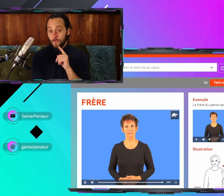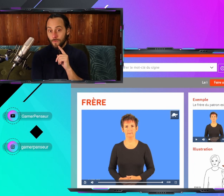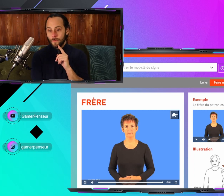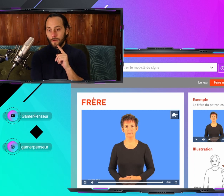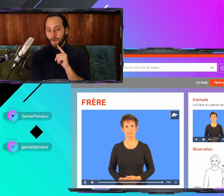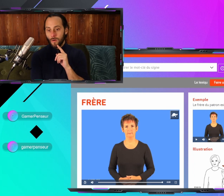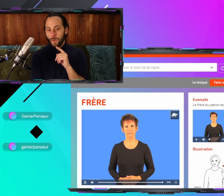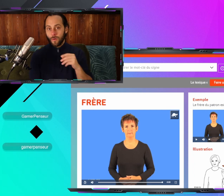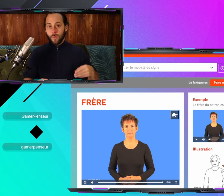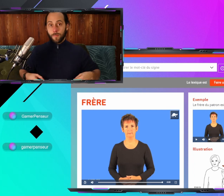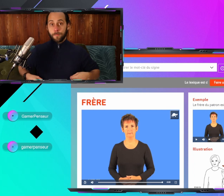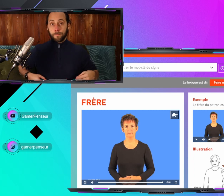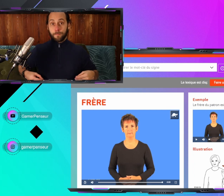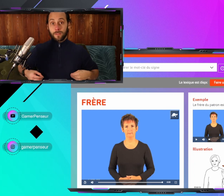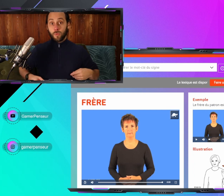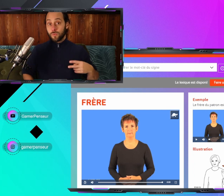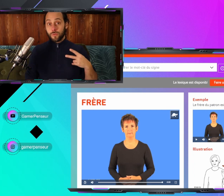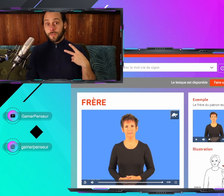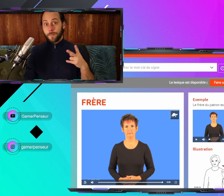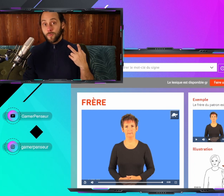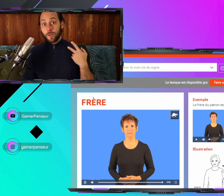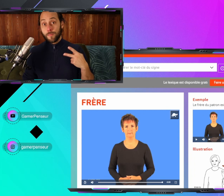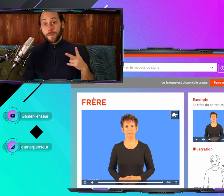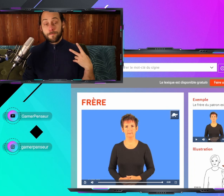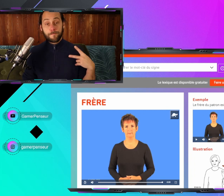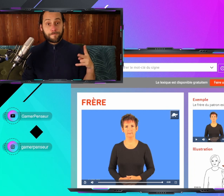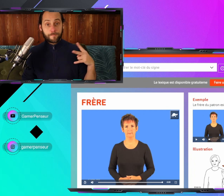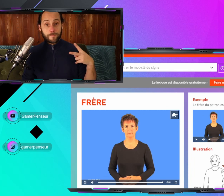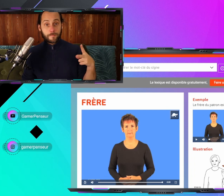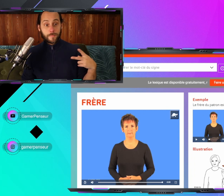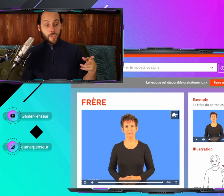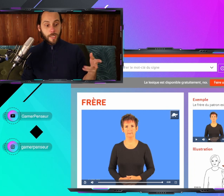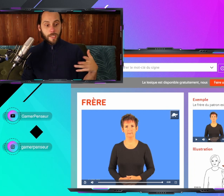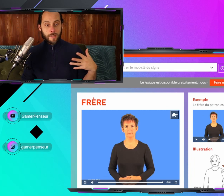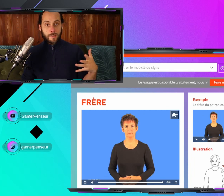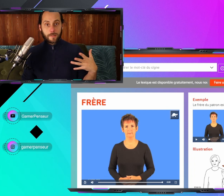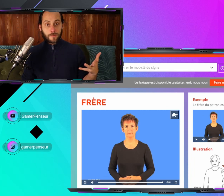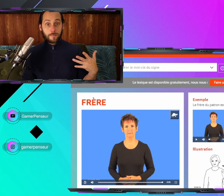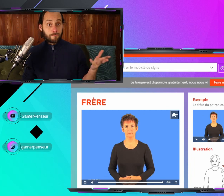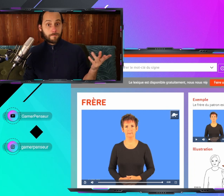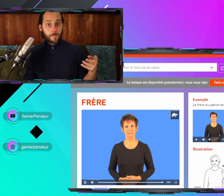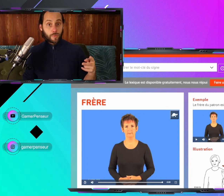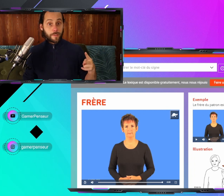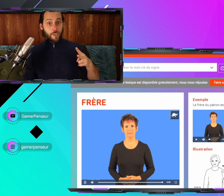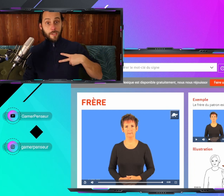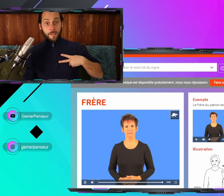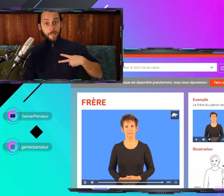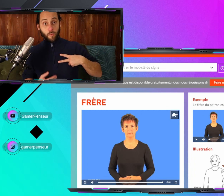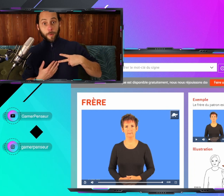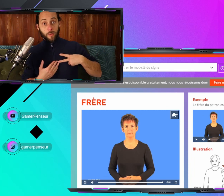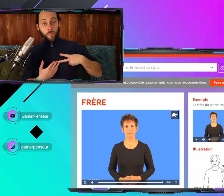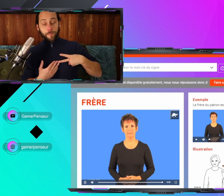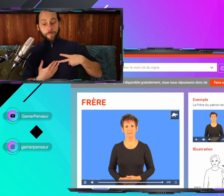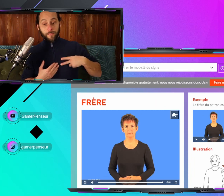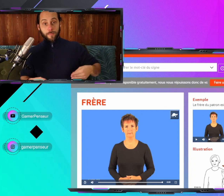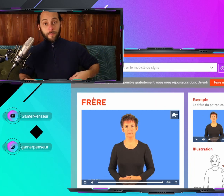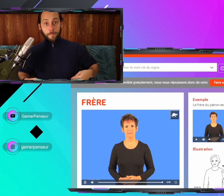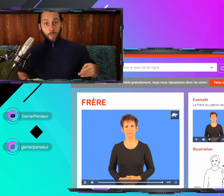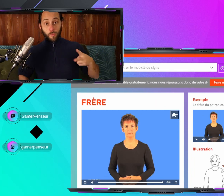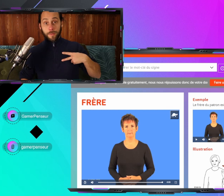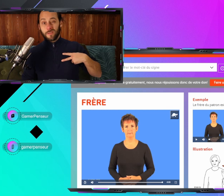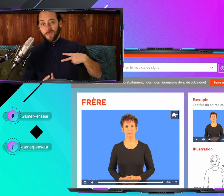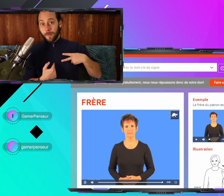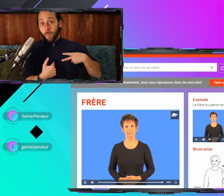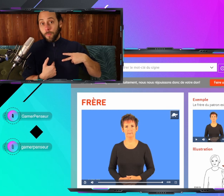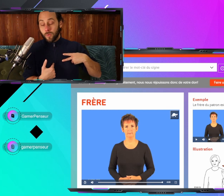Parce que de nouveau, on va avoir patron, je sais pas où mettre le pi. J'ai rien... Sauf si je dis que c'est mon patron.